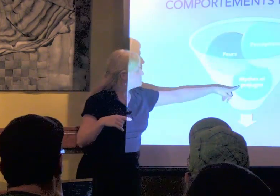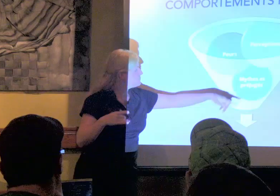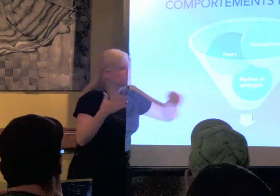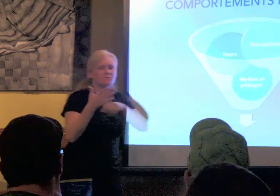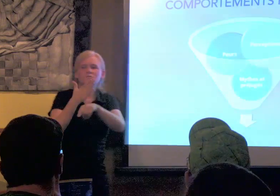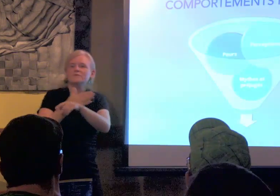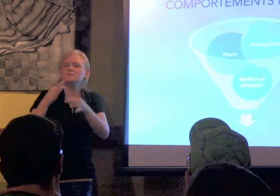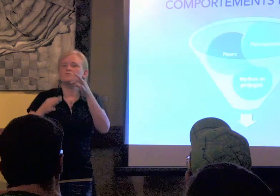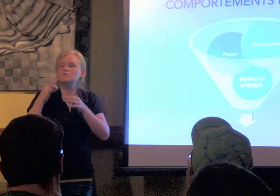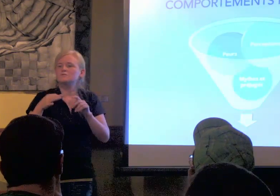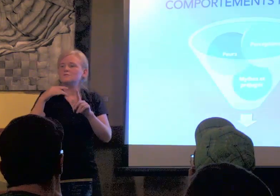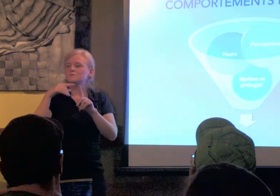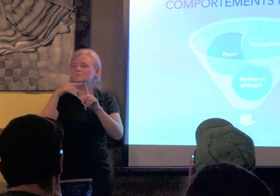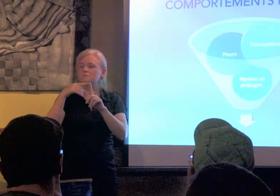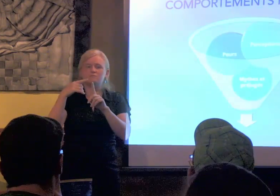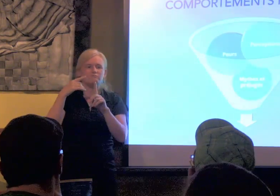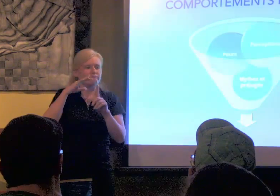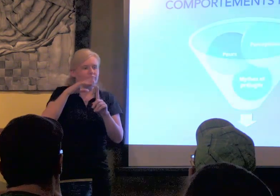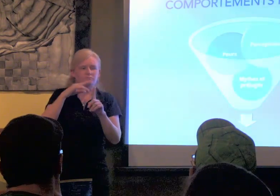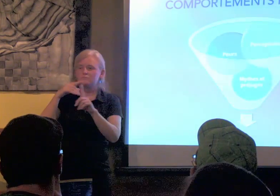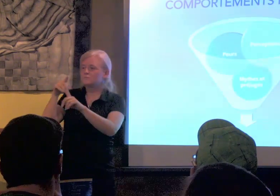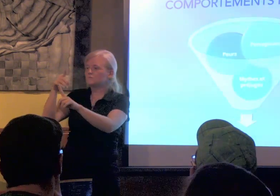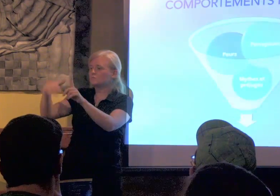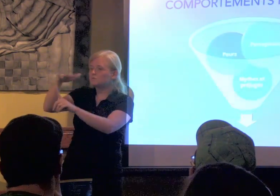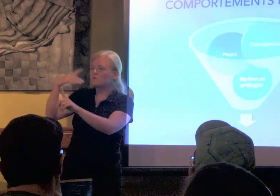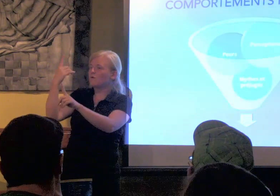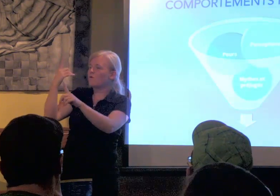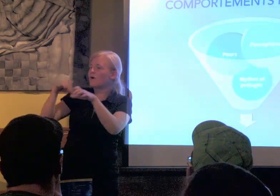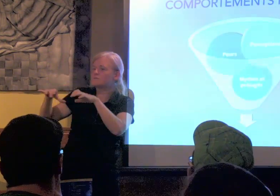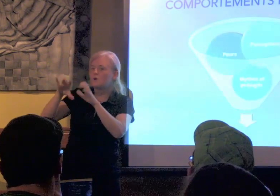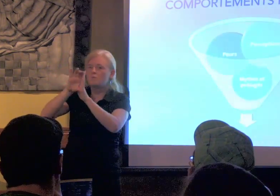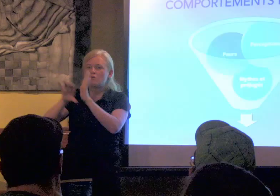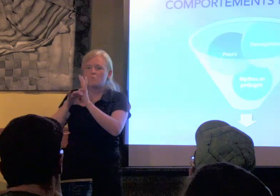Et c'est en lien justement avec la logique humaine qu'on parlait tantôt. Il y a également les préjugés.